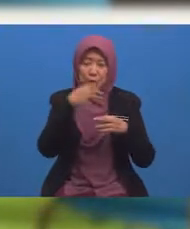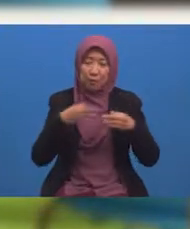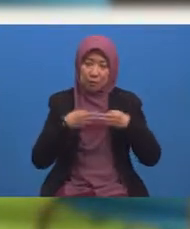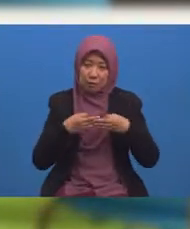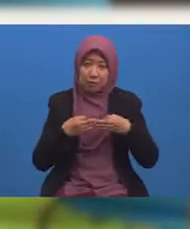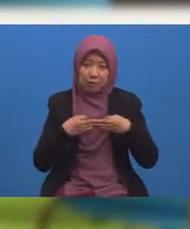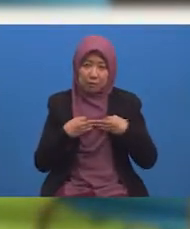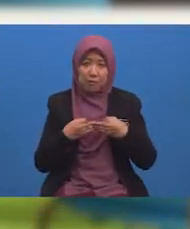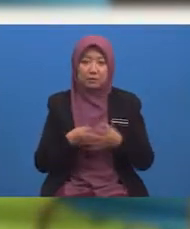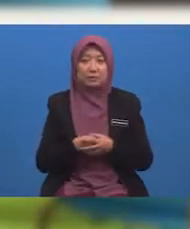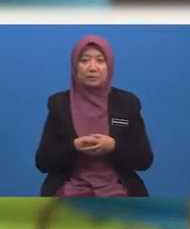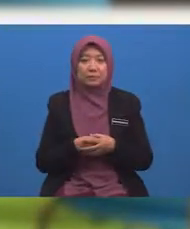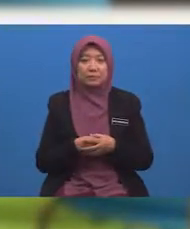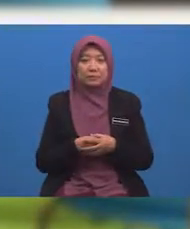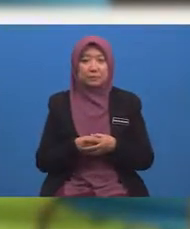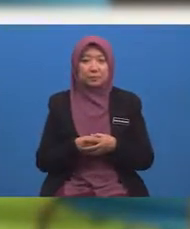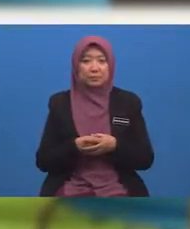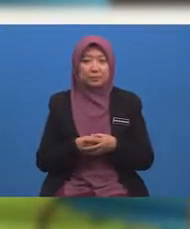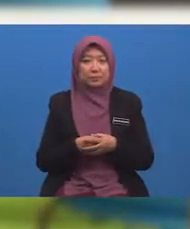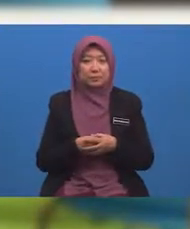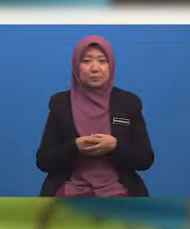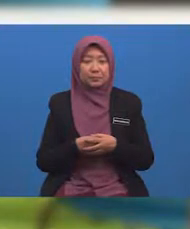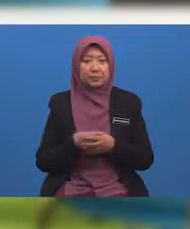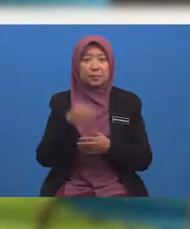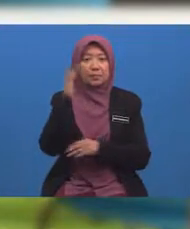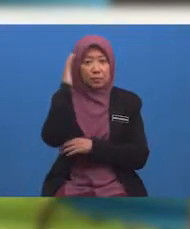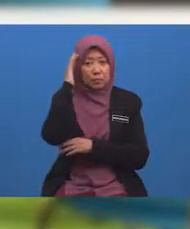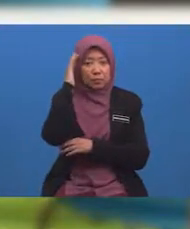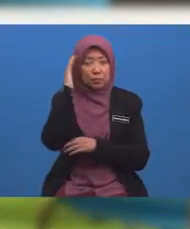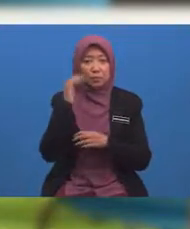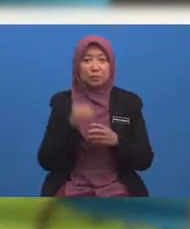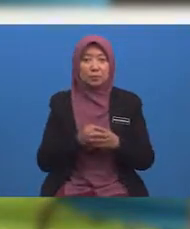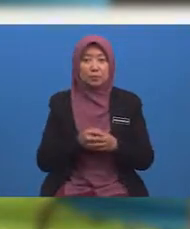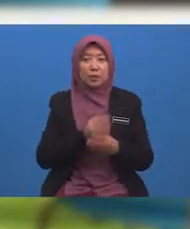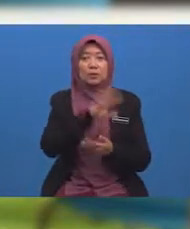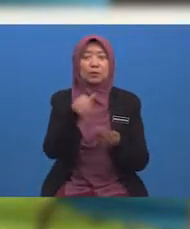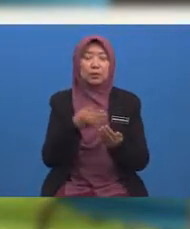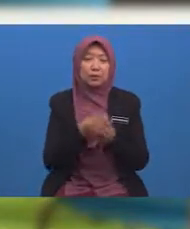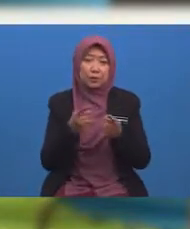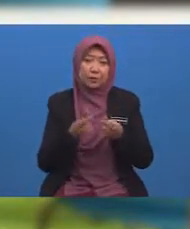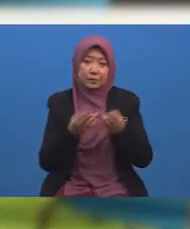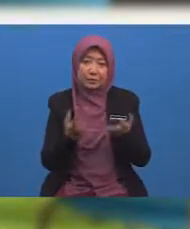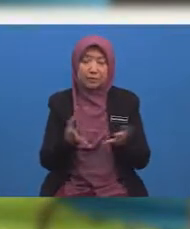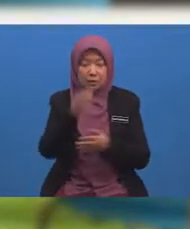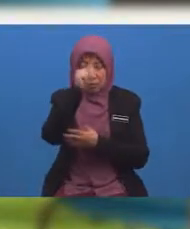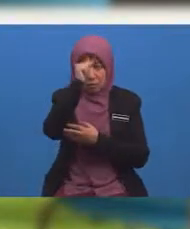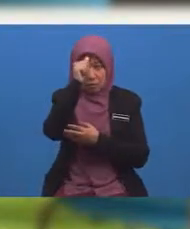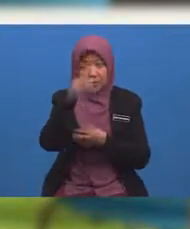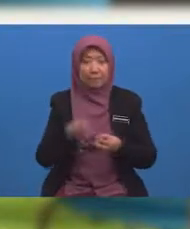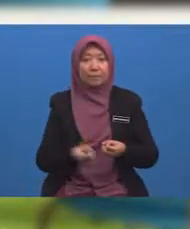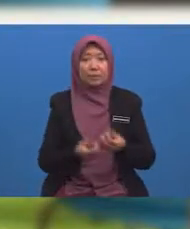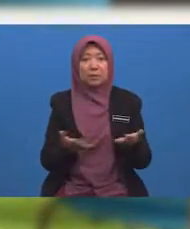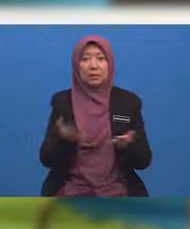Murid-murid yang ustazah sayangi sekalian, murid-murid tahu semua rezeki yang Allah bagi